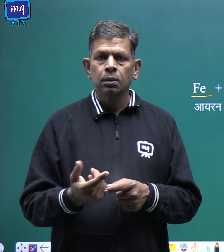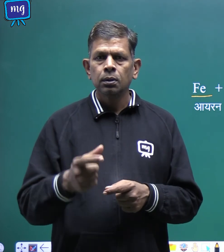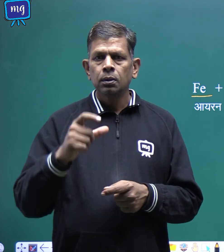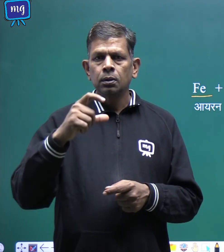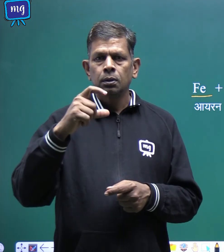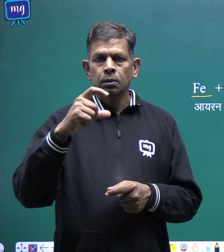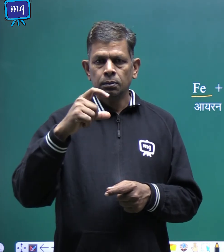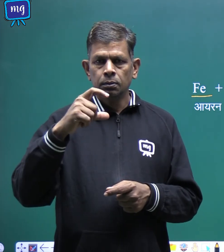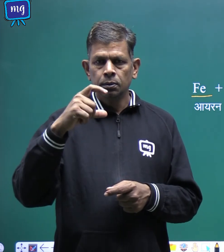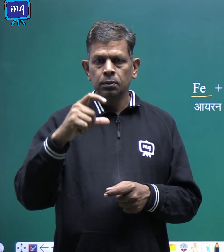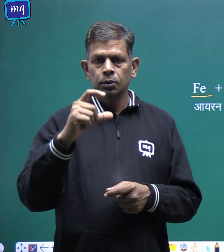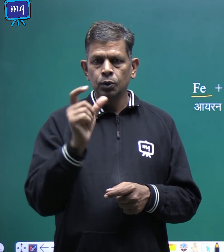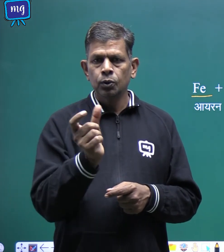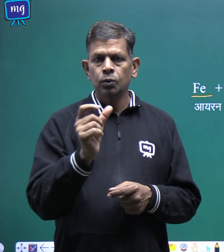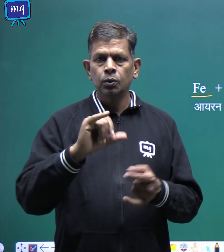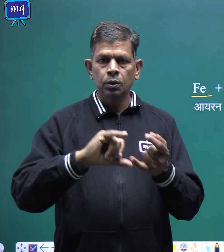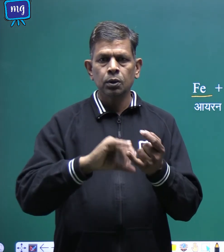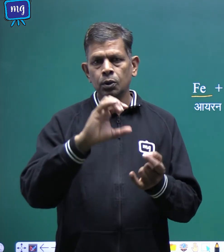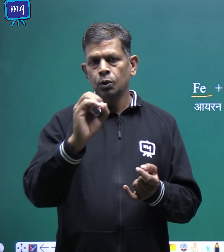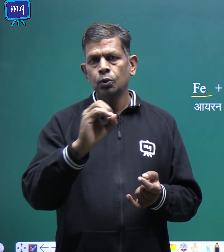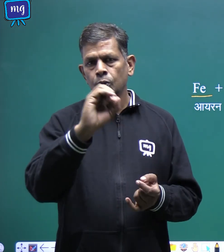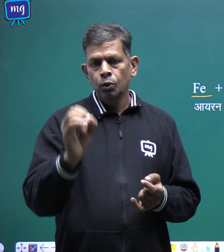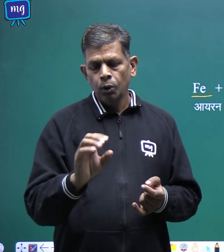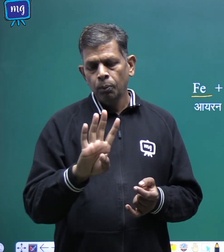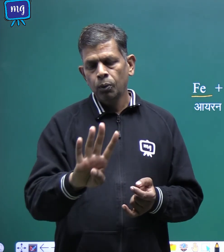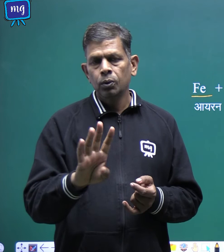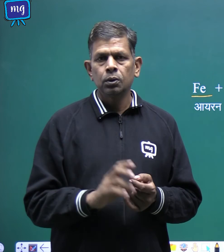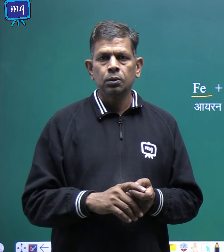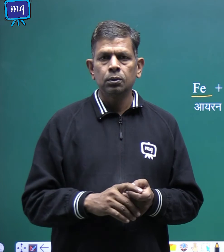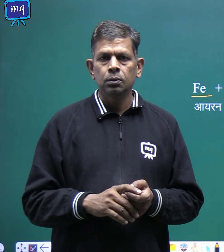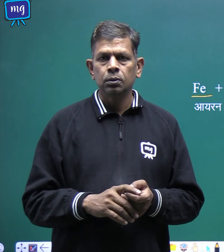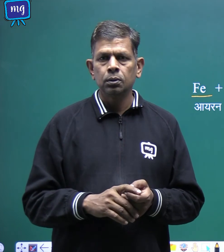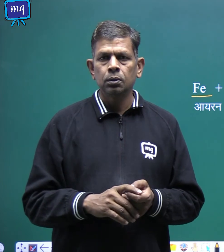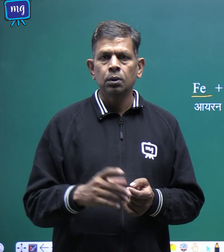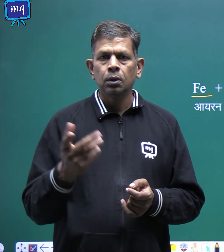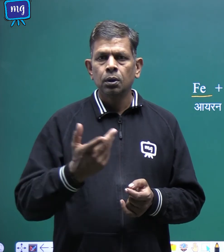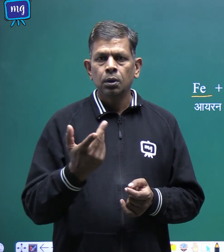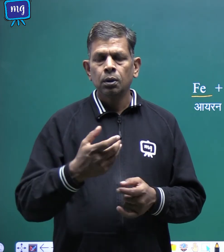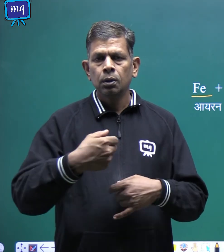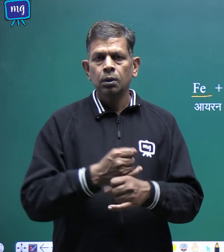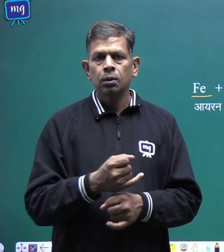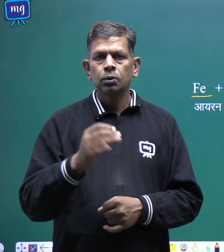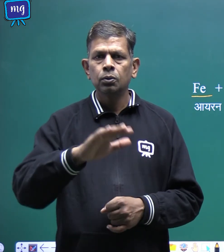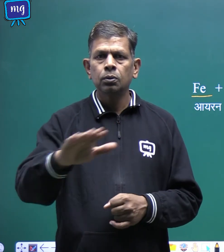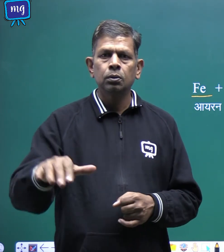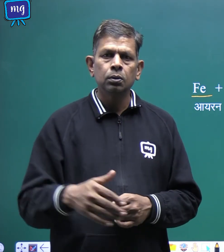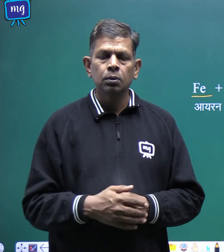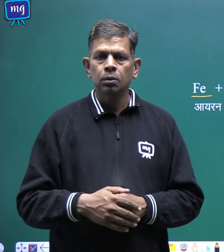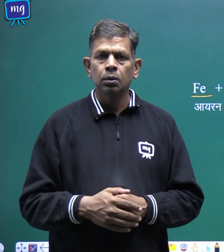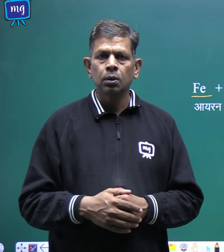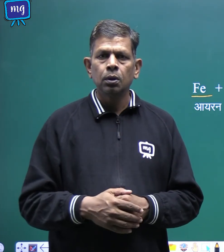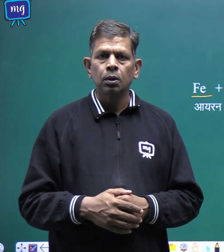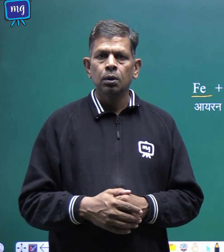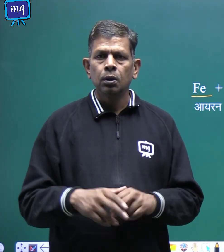कॉपर सल्फेट यानी CuSO4। क्या बनेगा बच्चों?